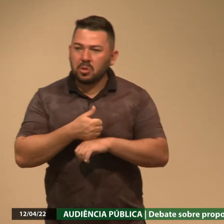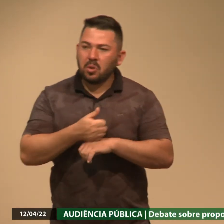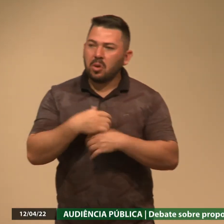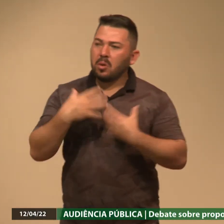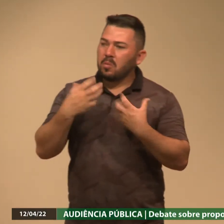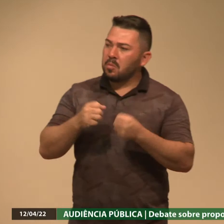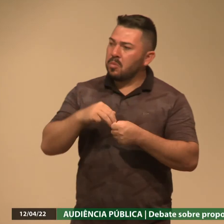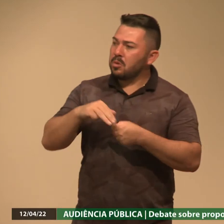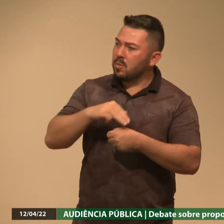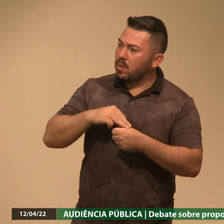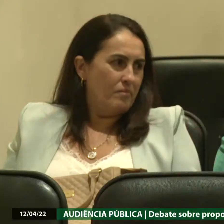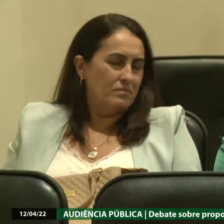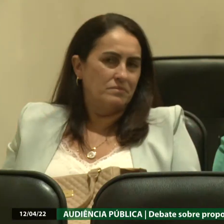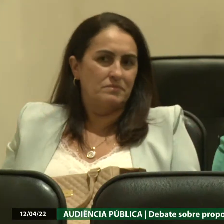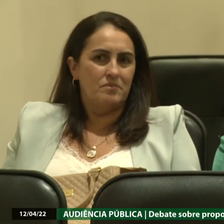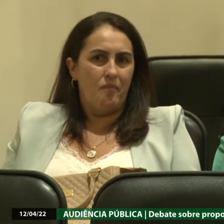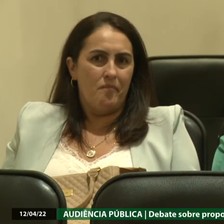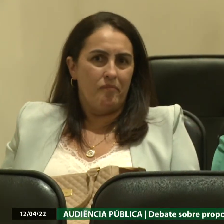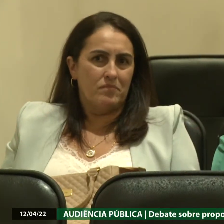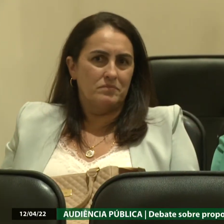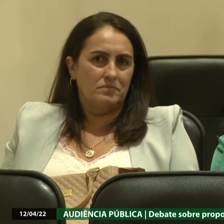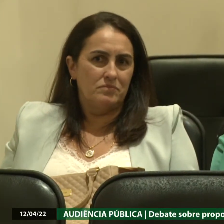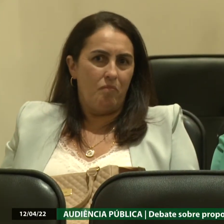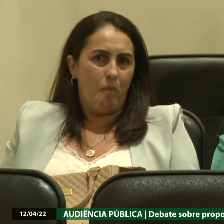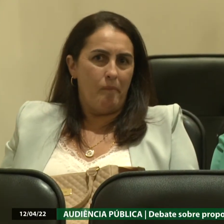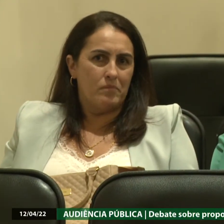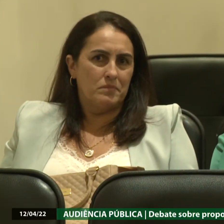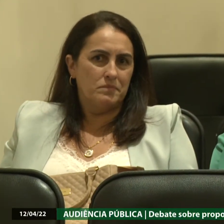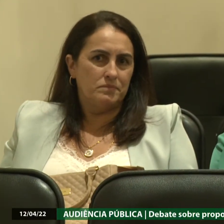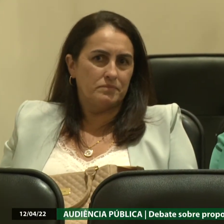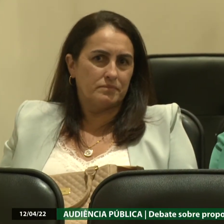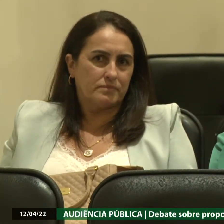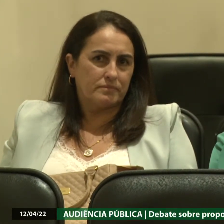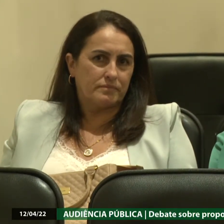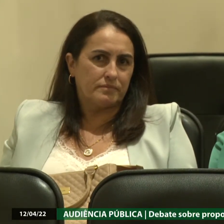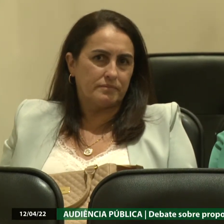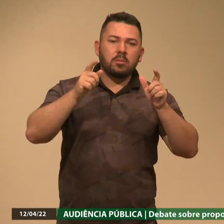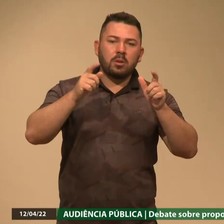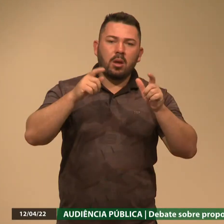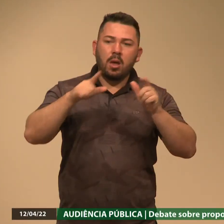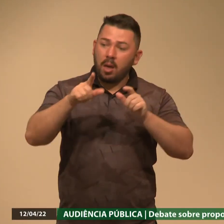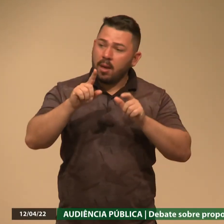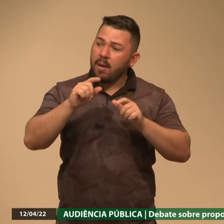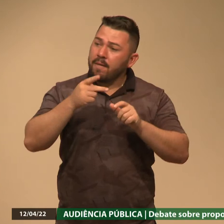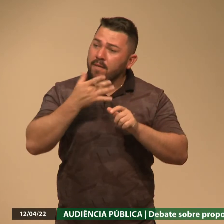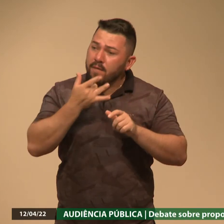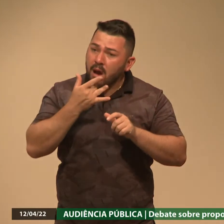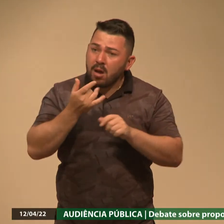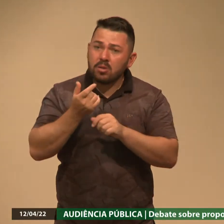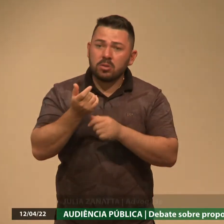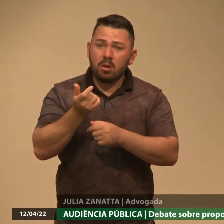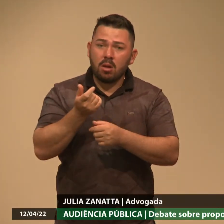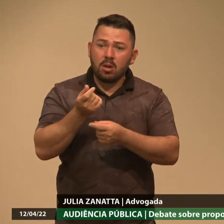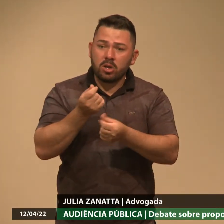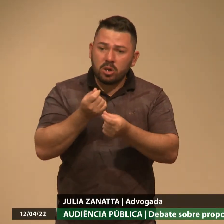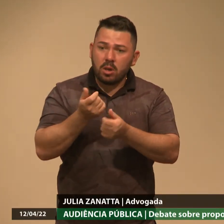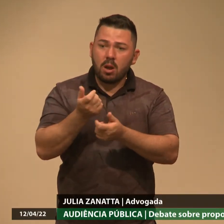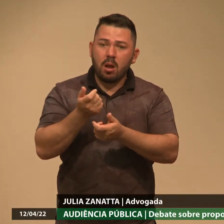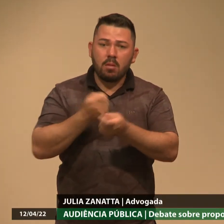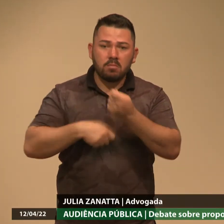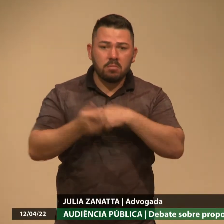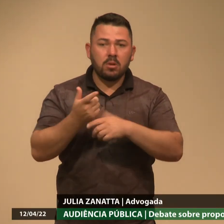acordando para para o turismo turismo é uma maneira fácil de gerar emprego gerar renda